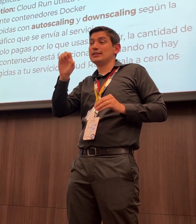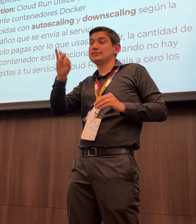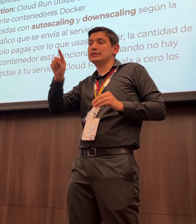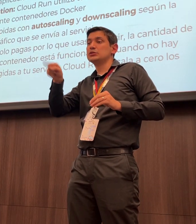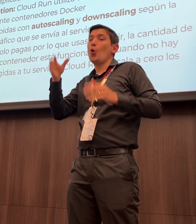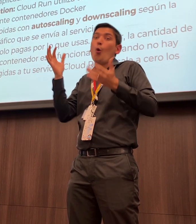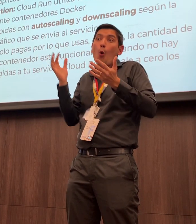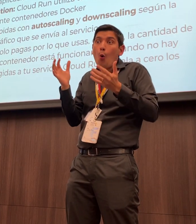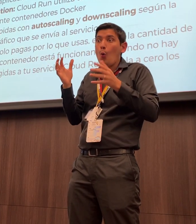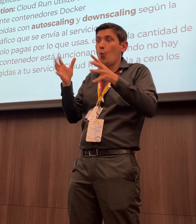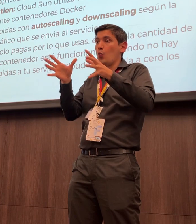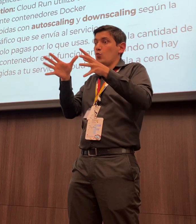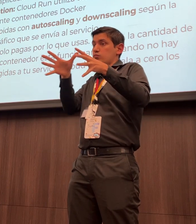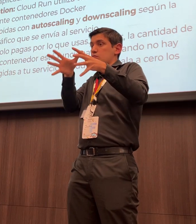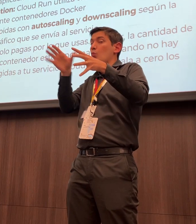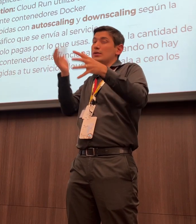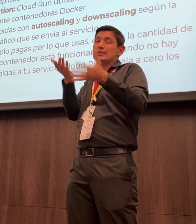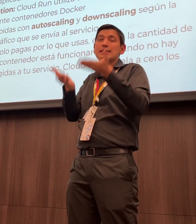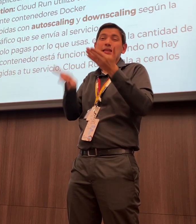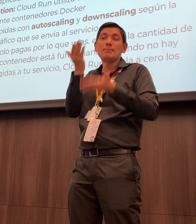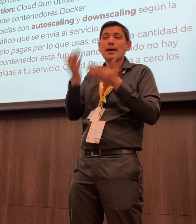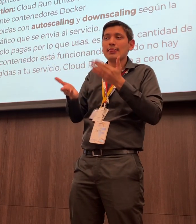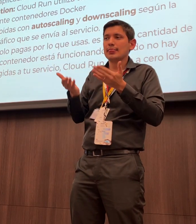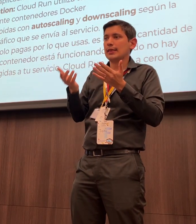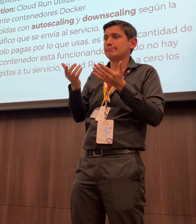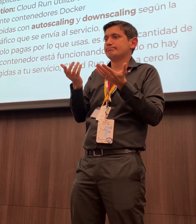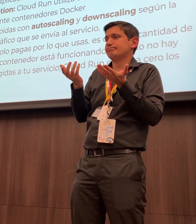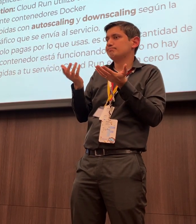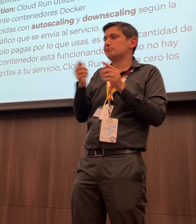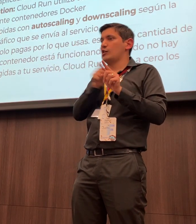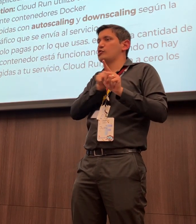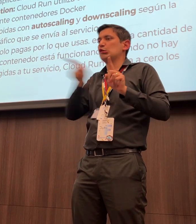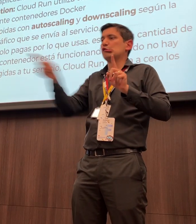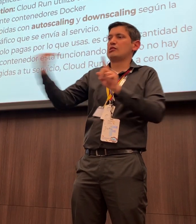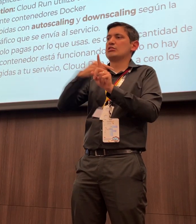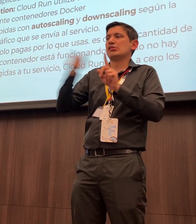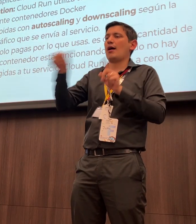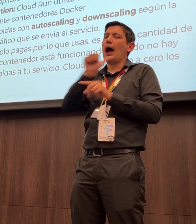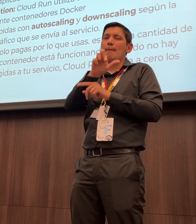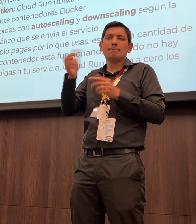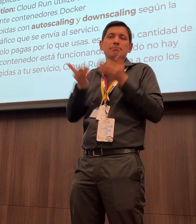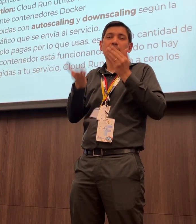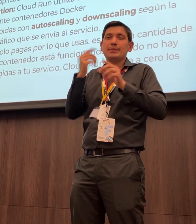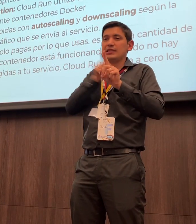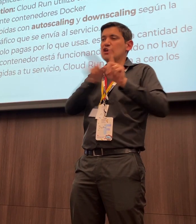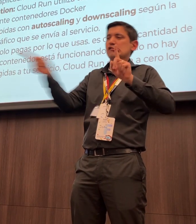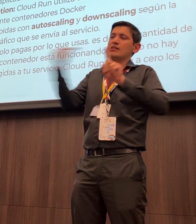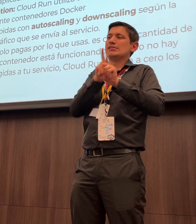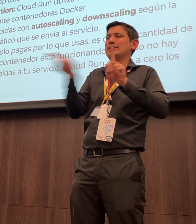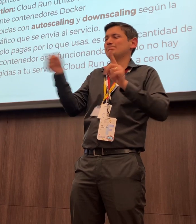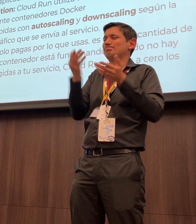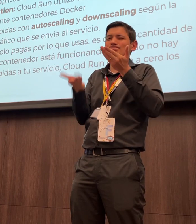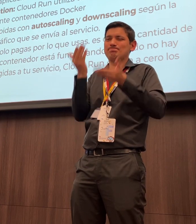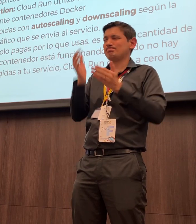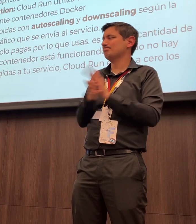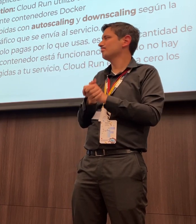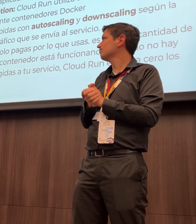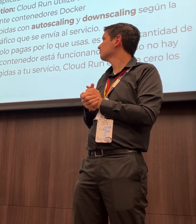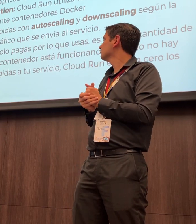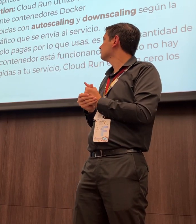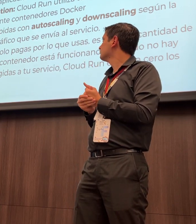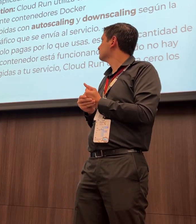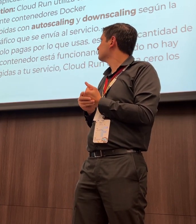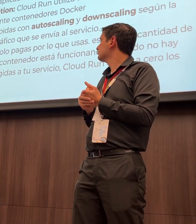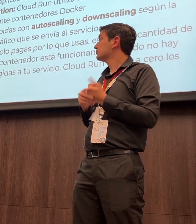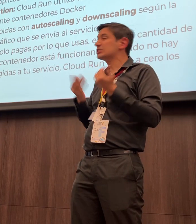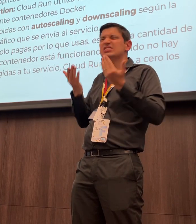instancias. Y esto obviamente va a depender del tráfico que tengamos dentro de nuestra aplicación, ¿no? Entonces, esto,